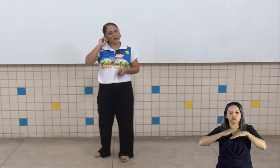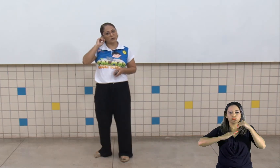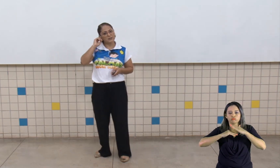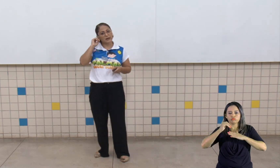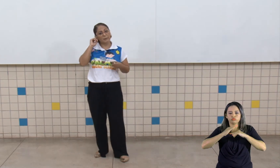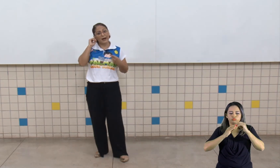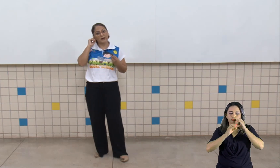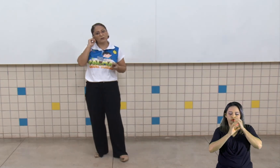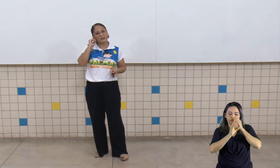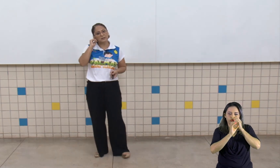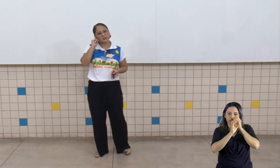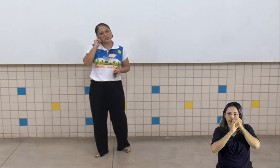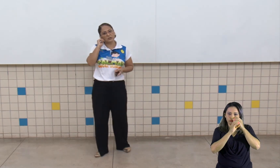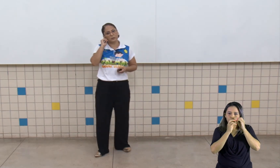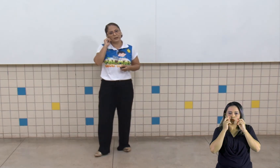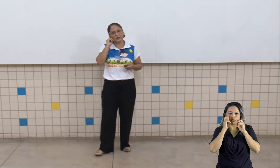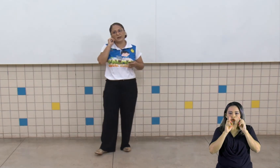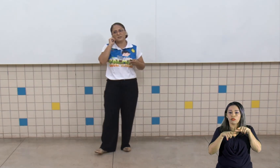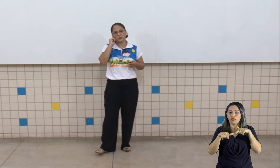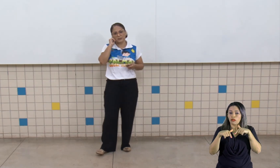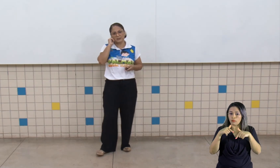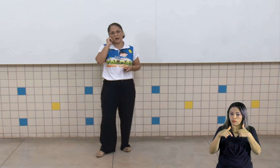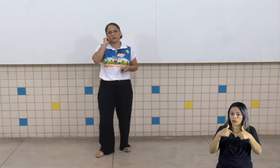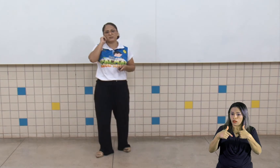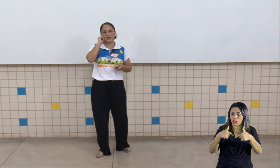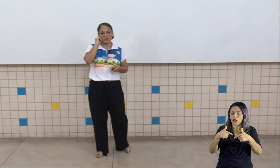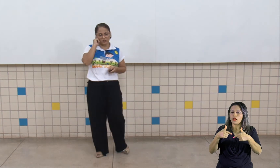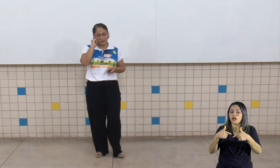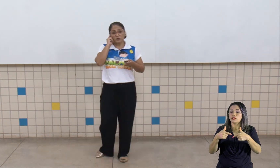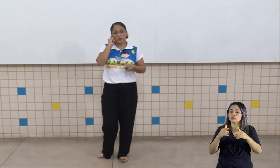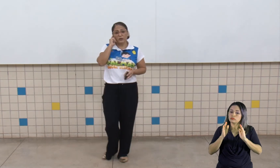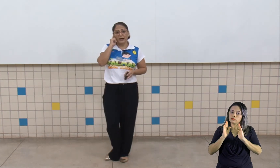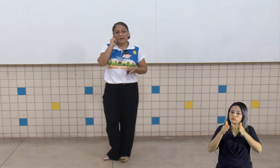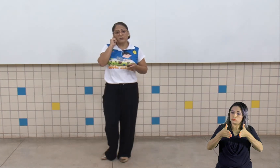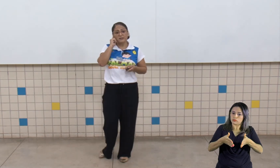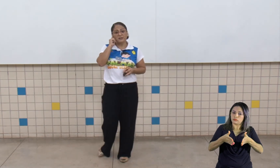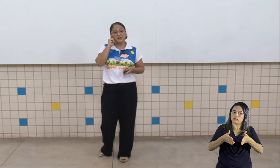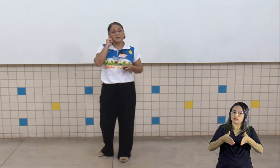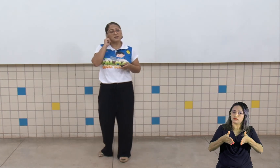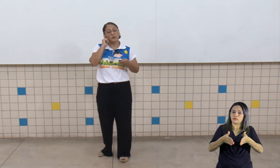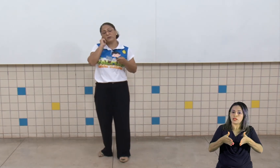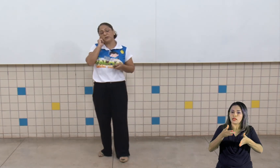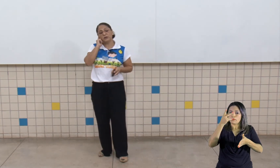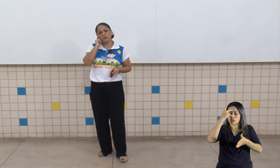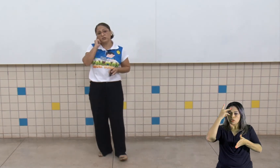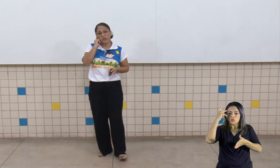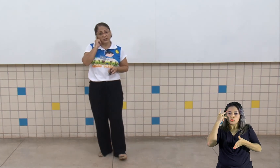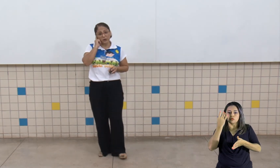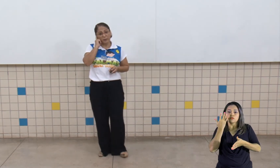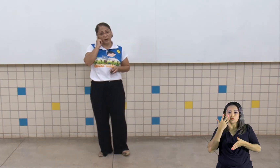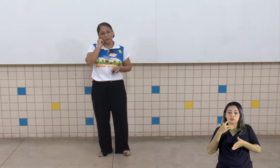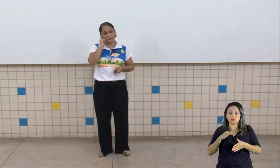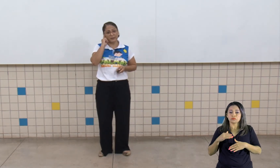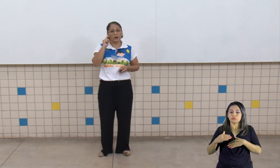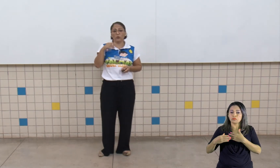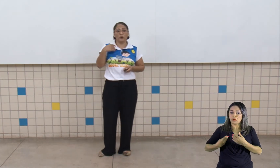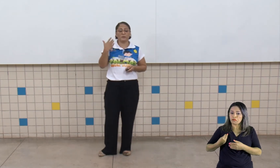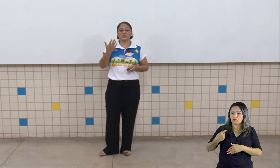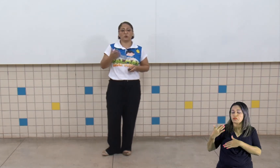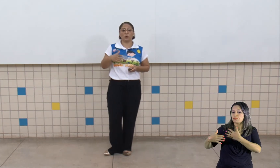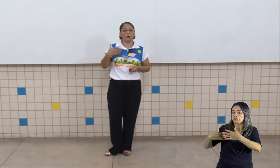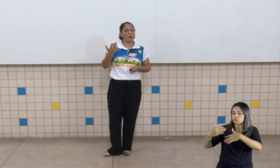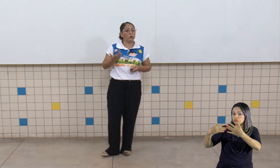e educadores trabalham nesse sentido, para que esse potencial seja estruturado e essas crianças tenham uma vida cotidiana normal, né?